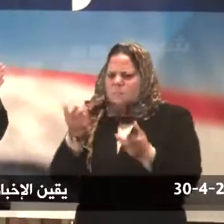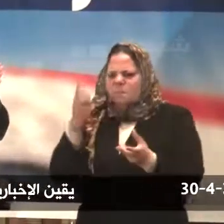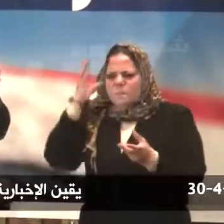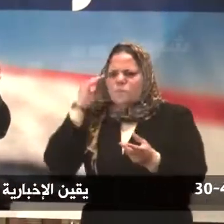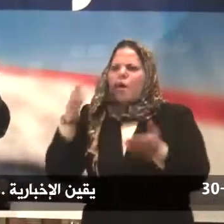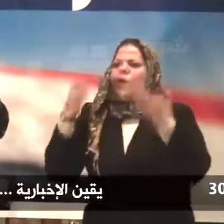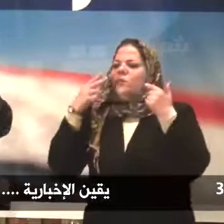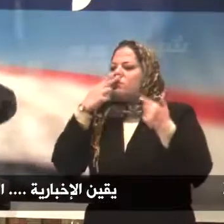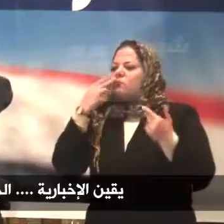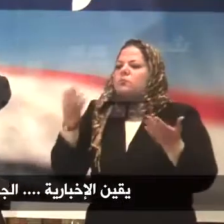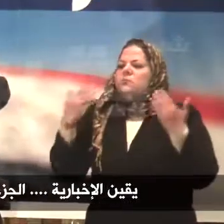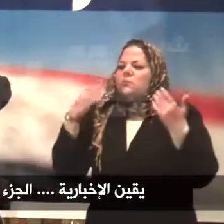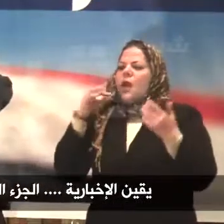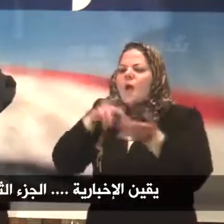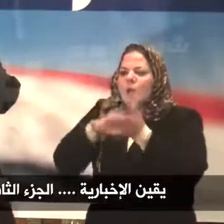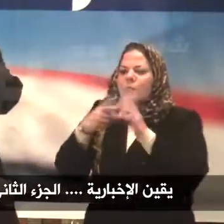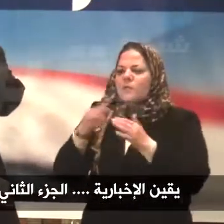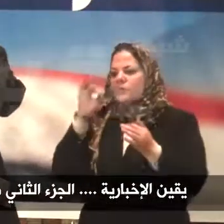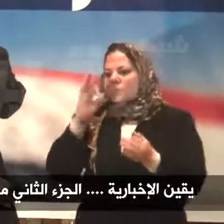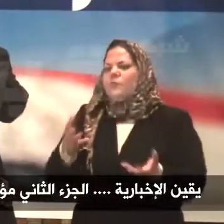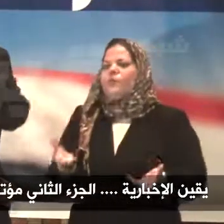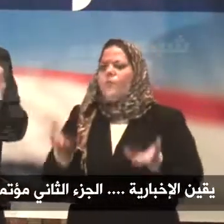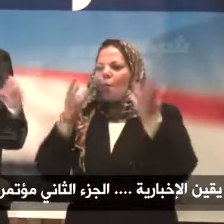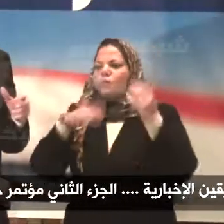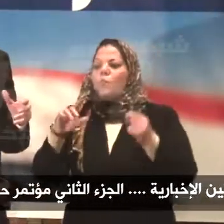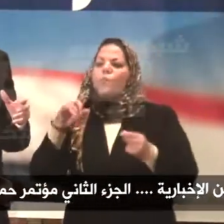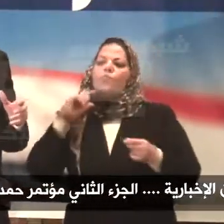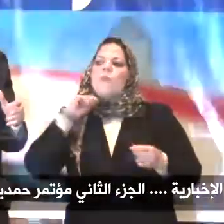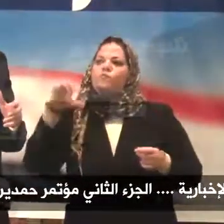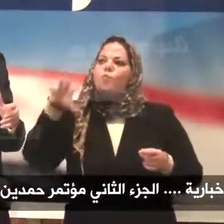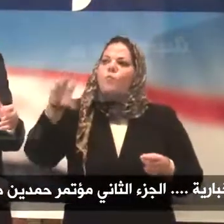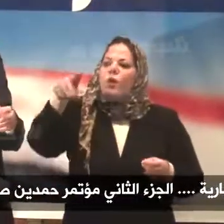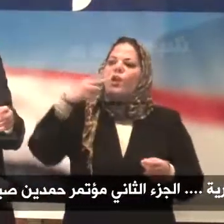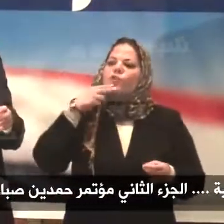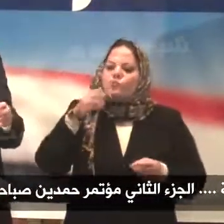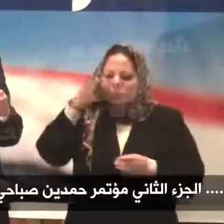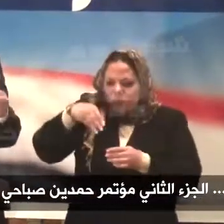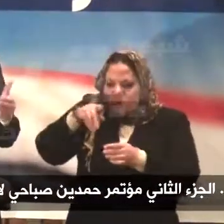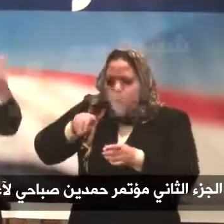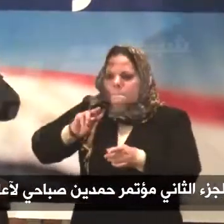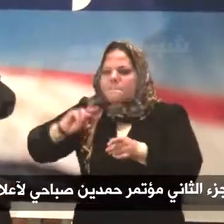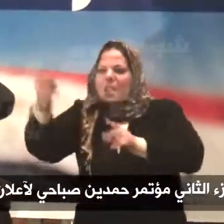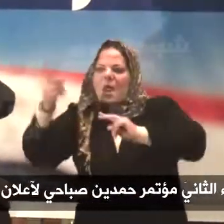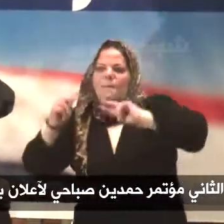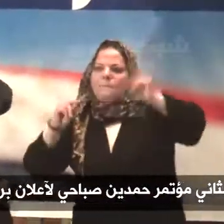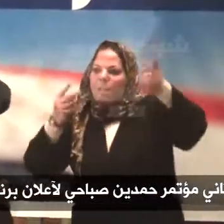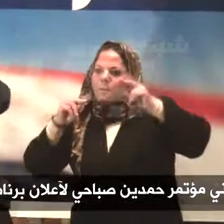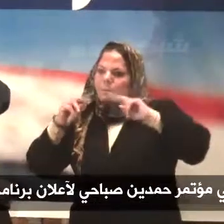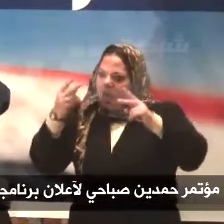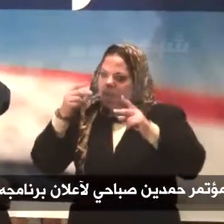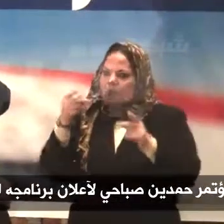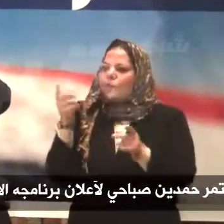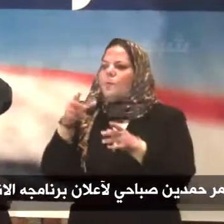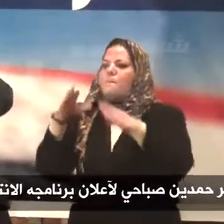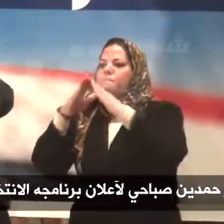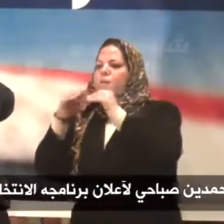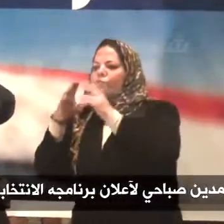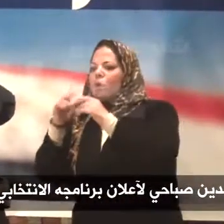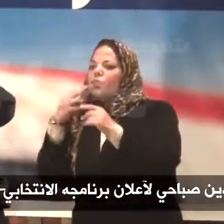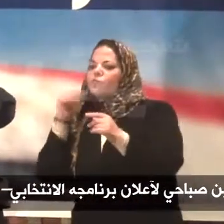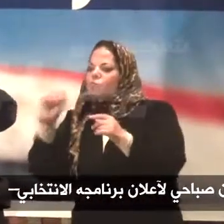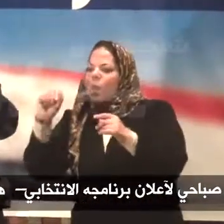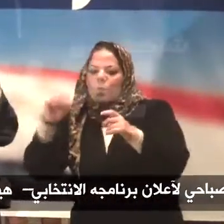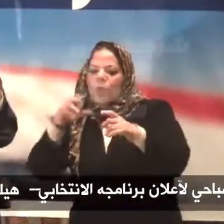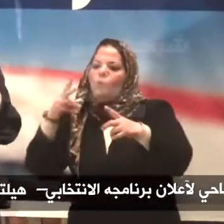وبشرية، والمحافظات بعض المحافظات هيتغير حدودها وبعض المحافظات هتلتئم مع بعض في